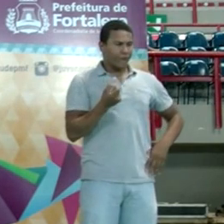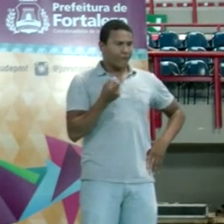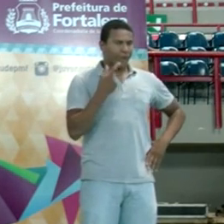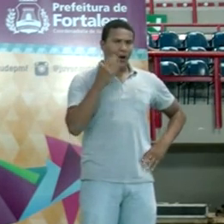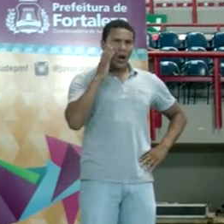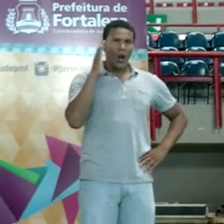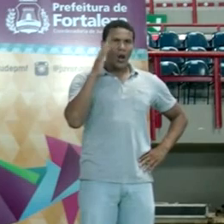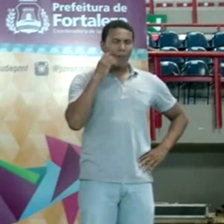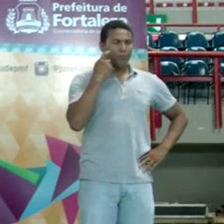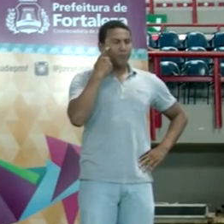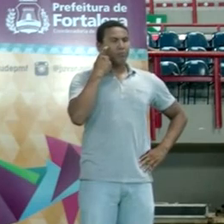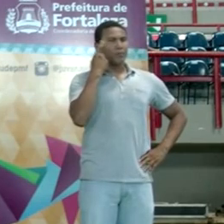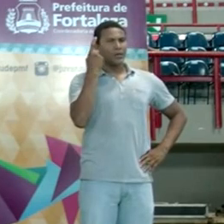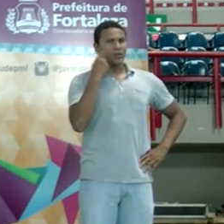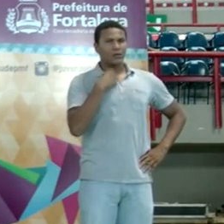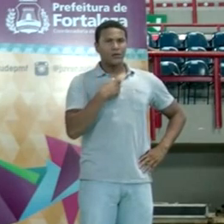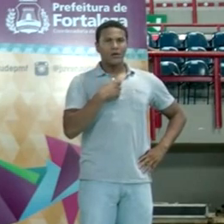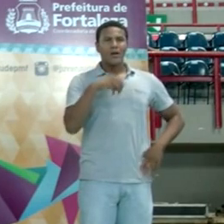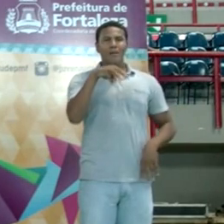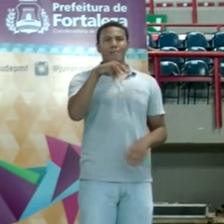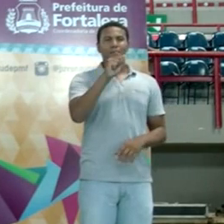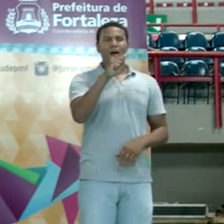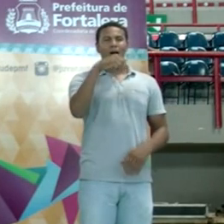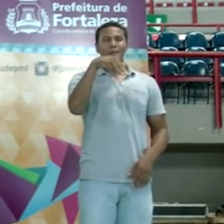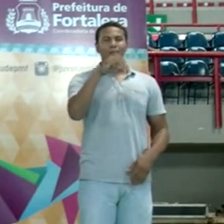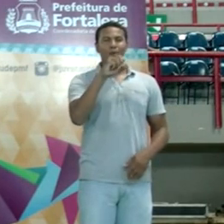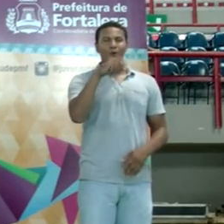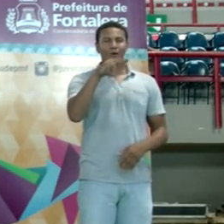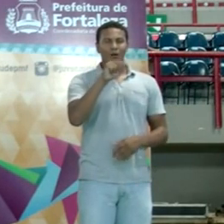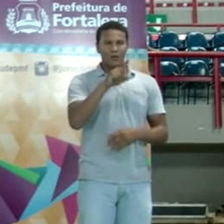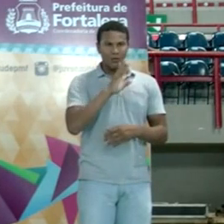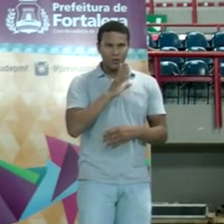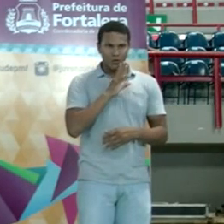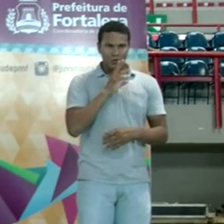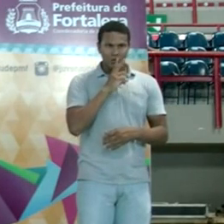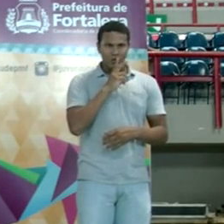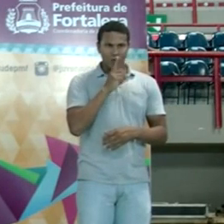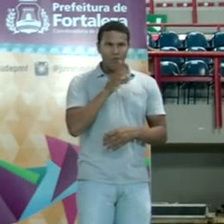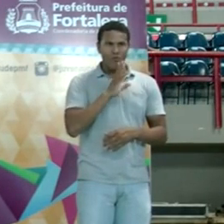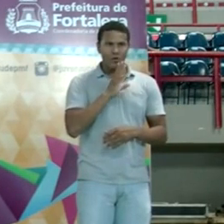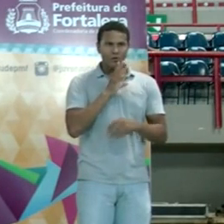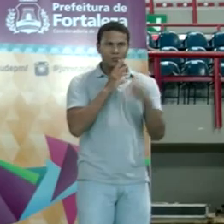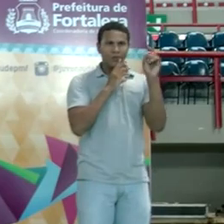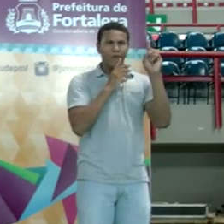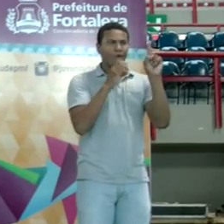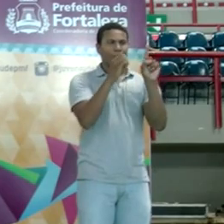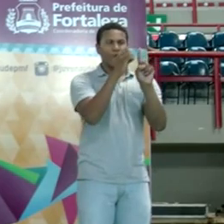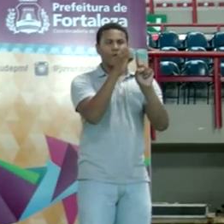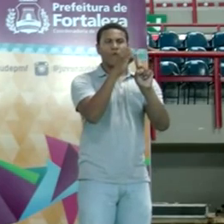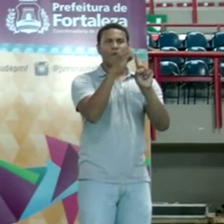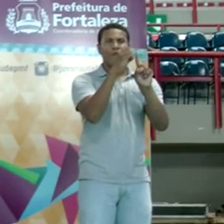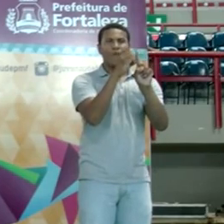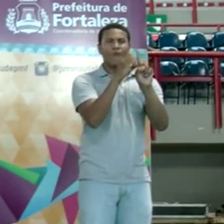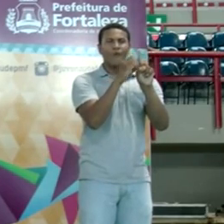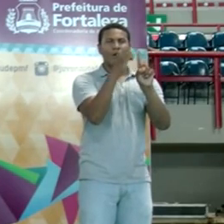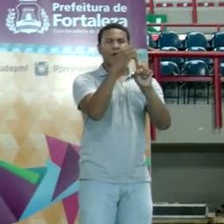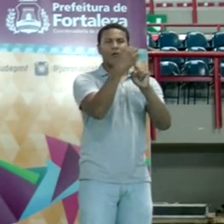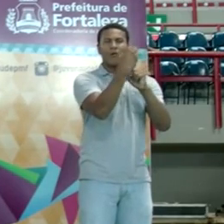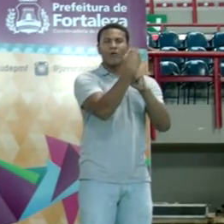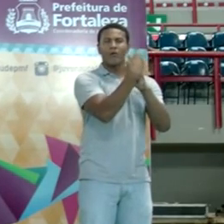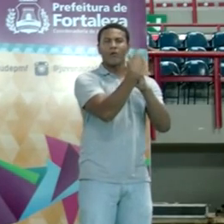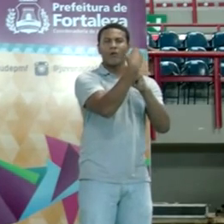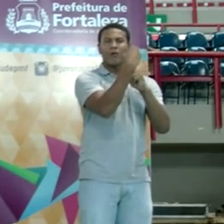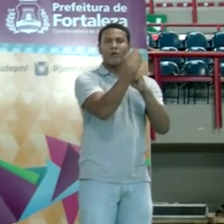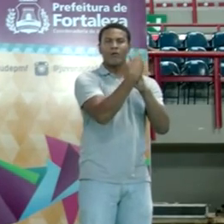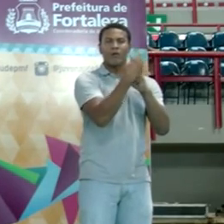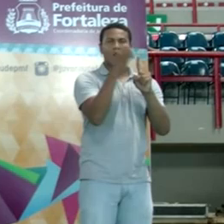elas iam prestar para alguma coisa. Quer ver um exemplo? Mamona. Mamona nasce em todo terreno baldio por aqui. Que eu me lembre, mamona a